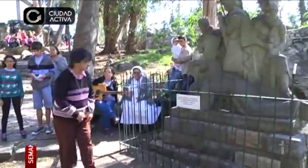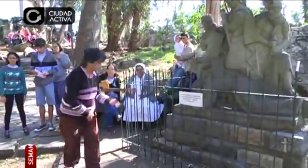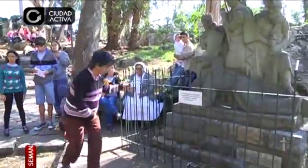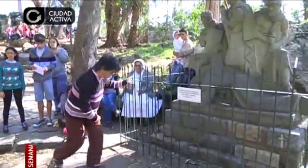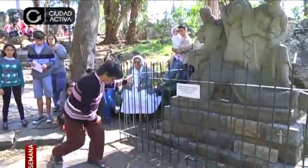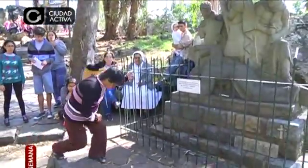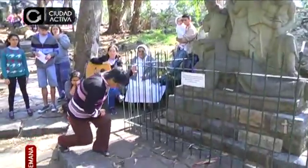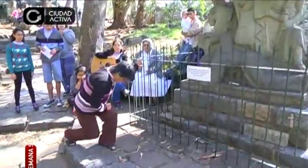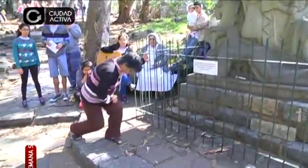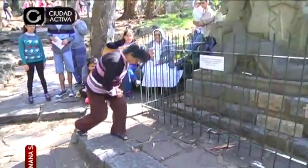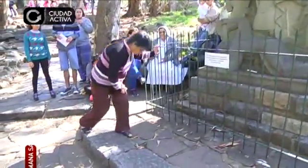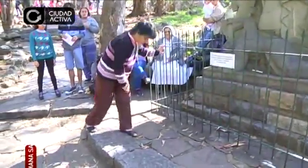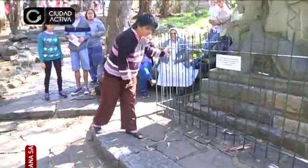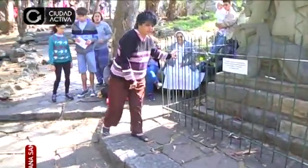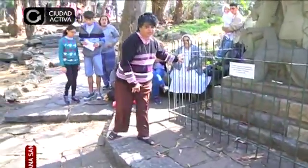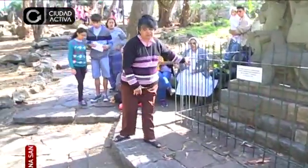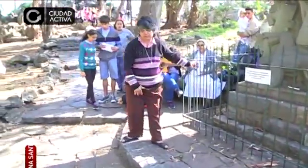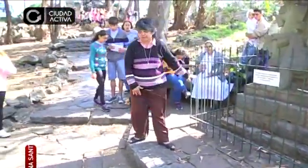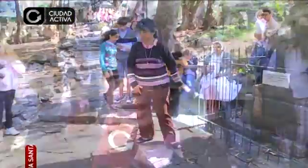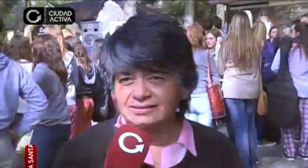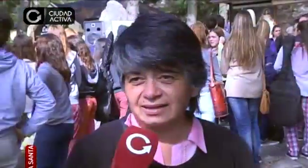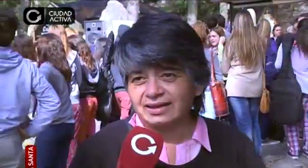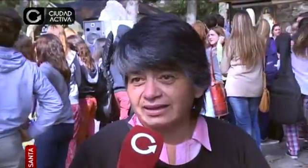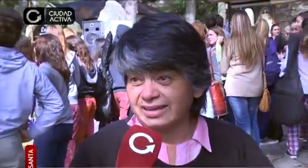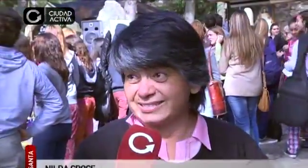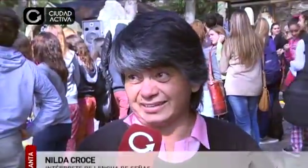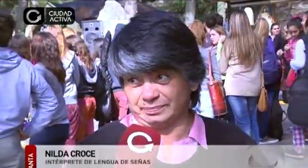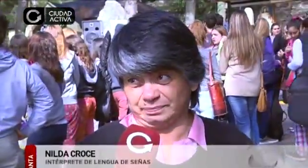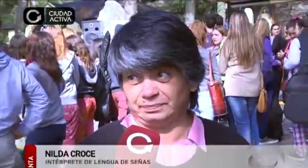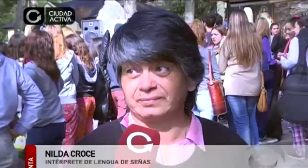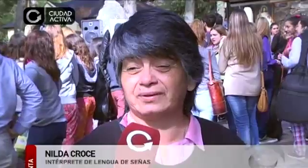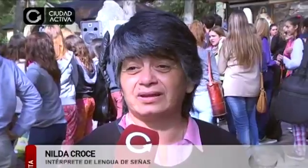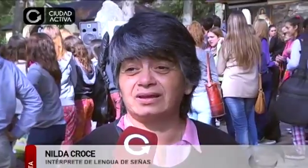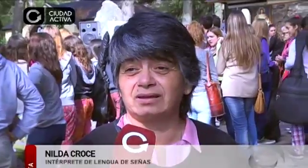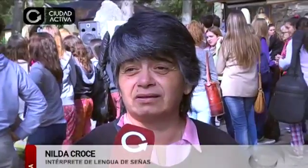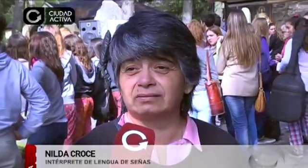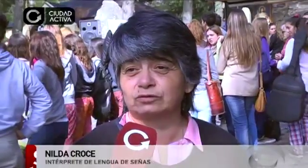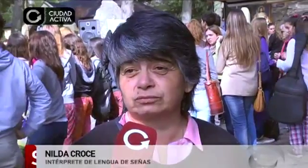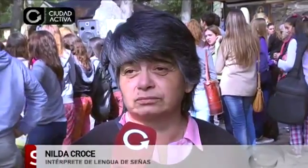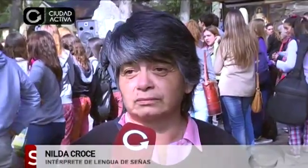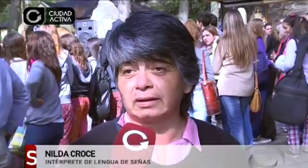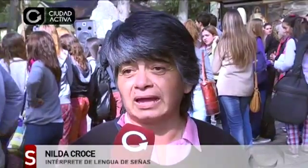Nilda Croce, ¿cuántos años hace que interpretas? Hace 15.